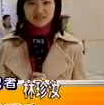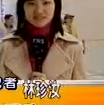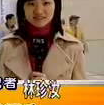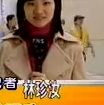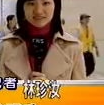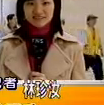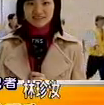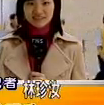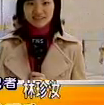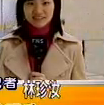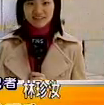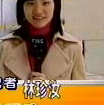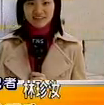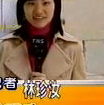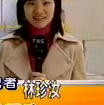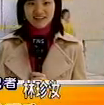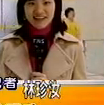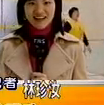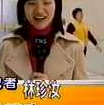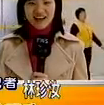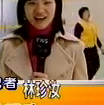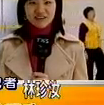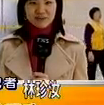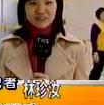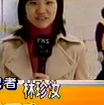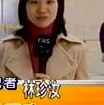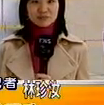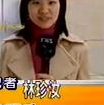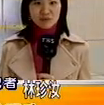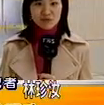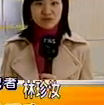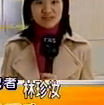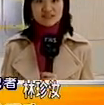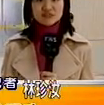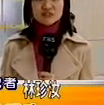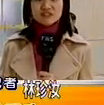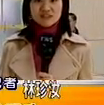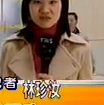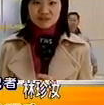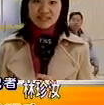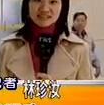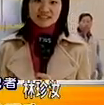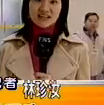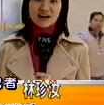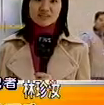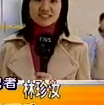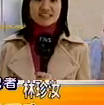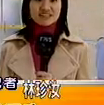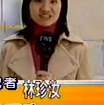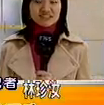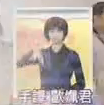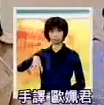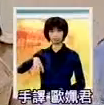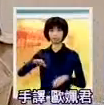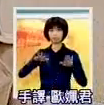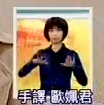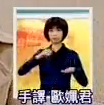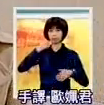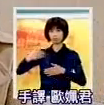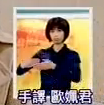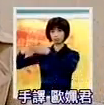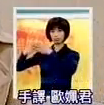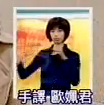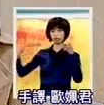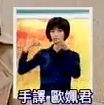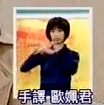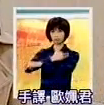线公视记者甄如。来，甄如。 好，各位观众，目前我们所在就是这个松山机场哦。今天就是两岸直